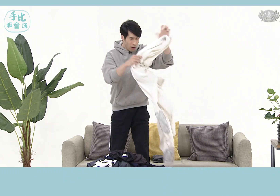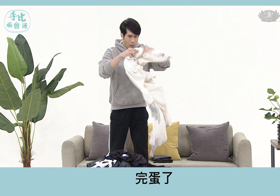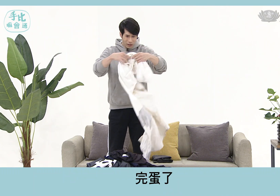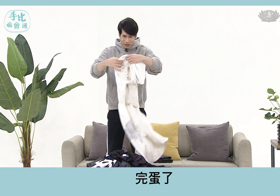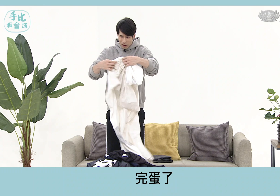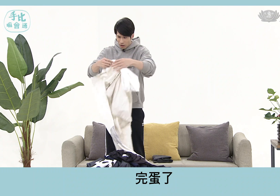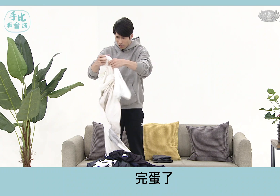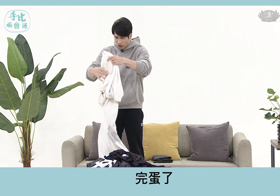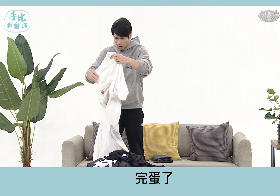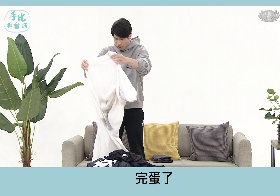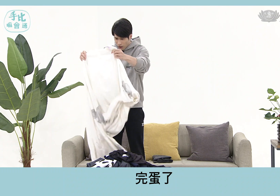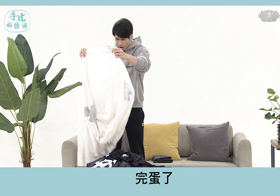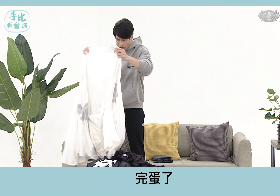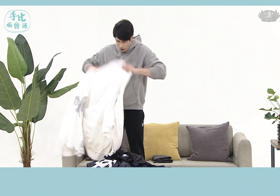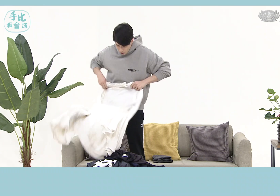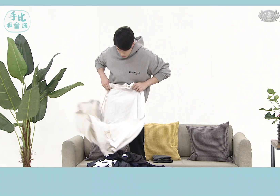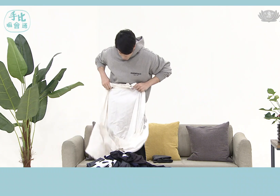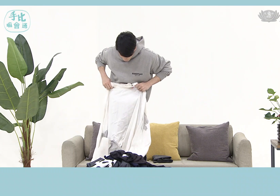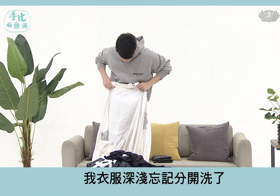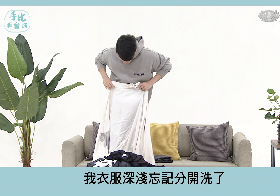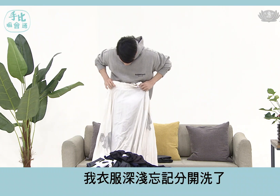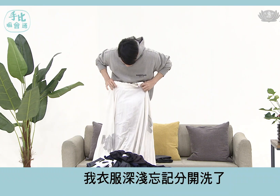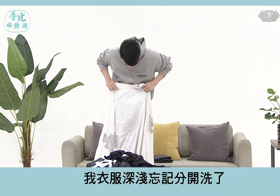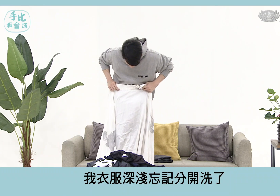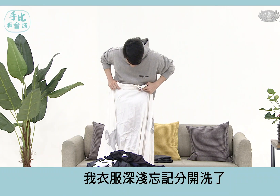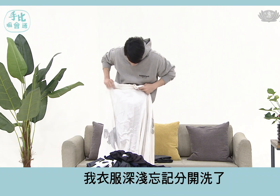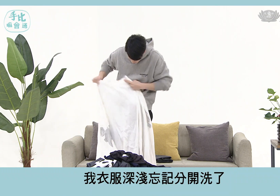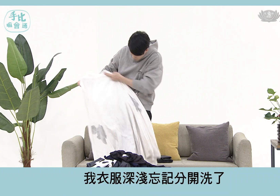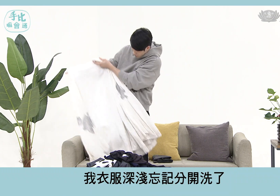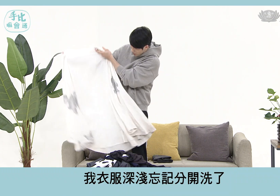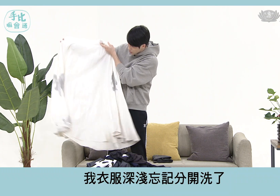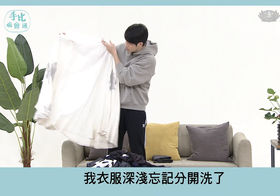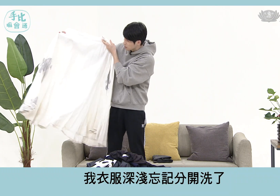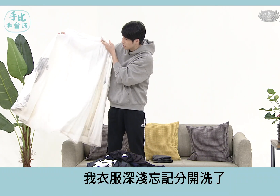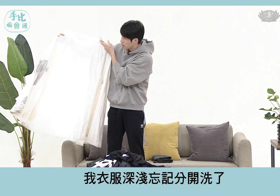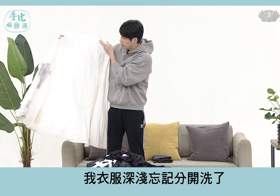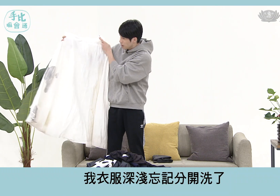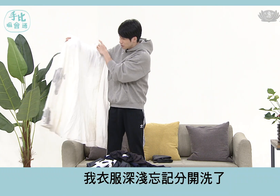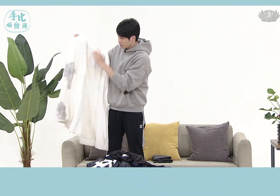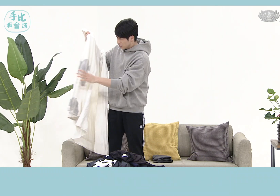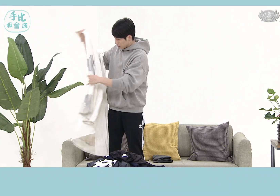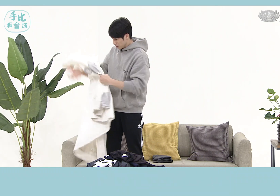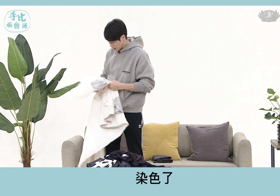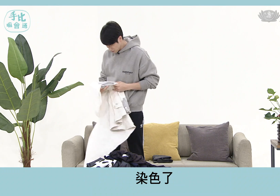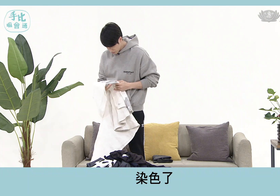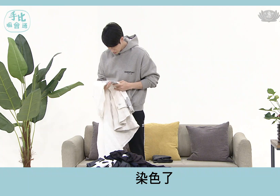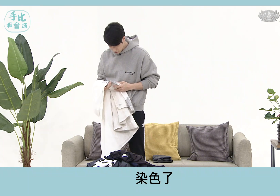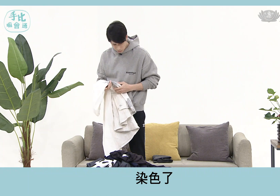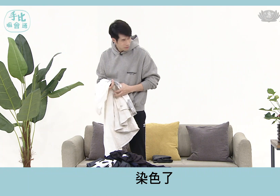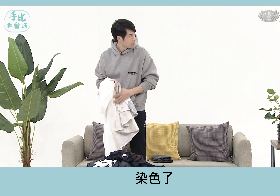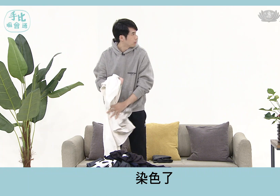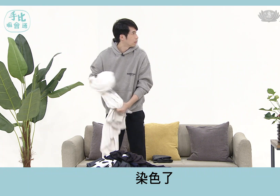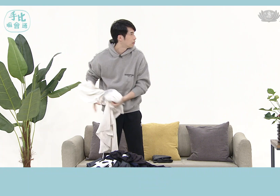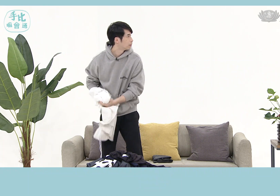完蛋了！啊，我衣服生前忘记分开洗了，很色的。